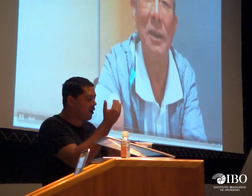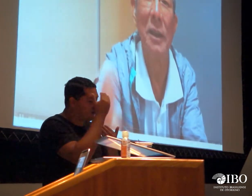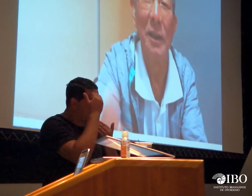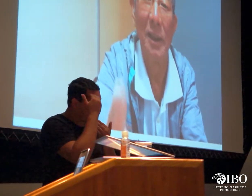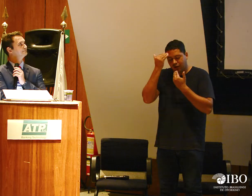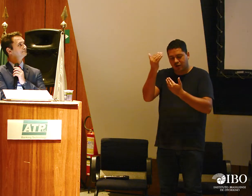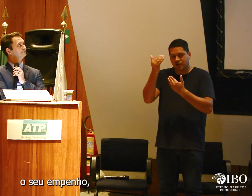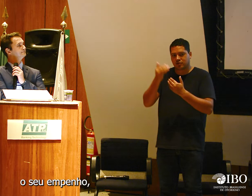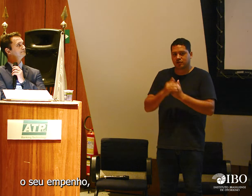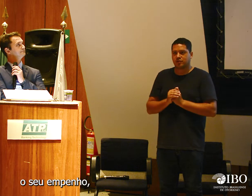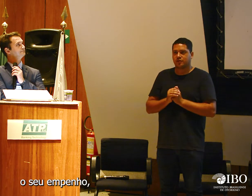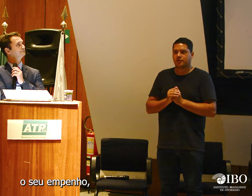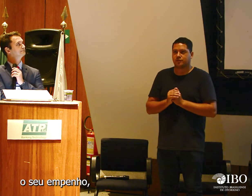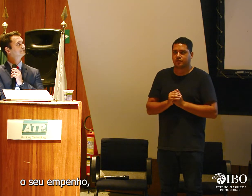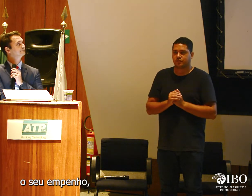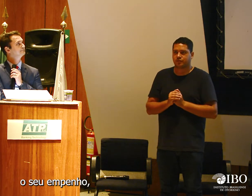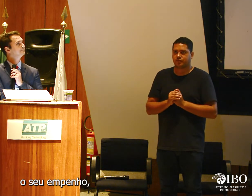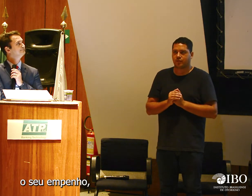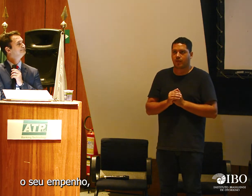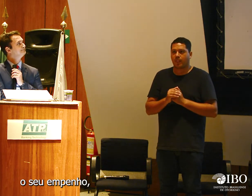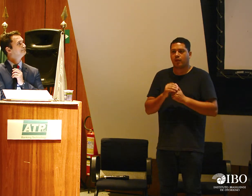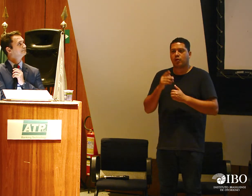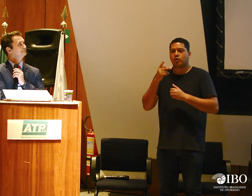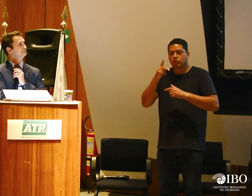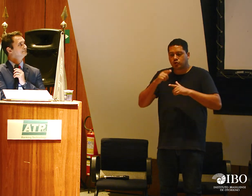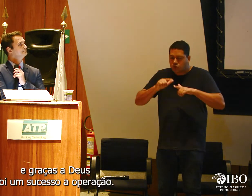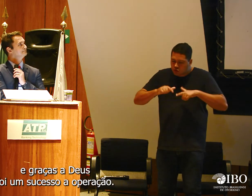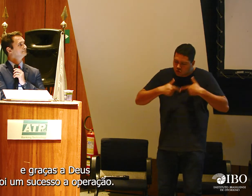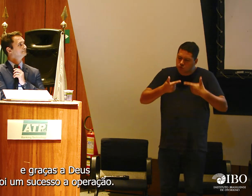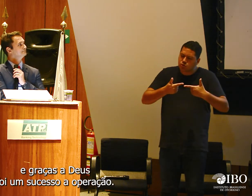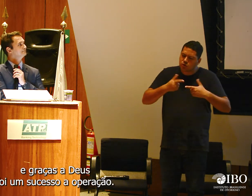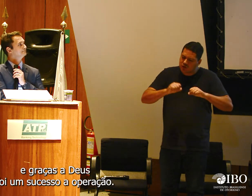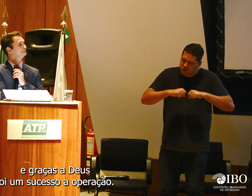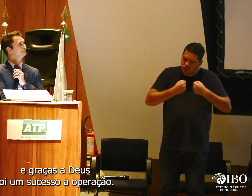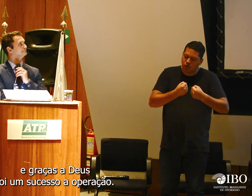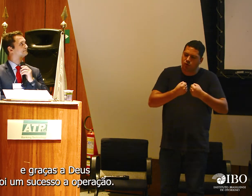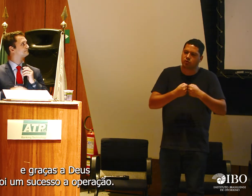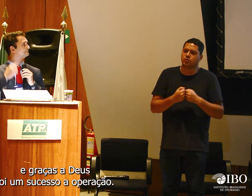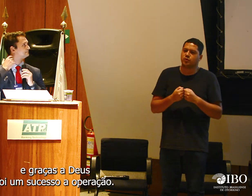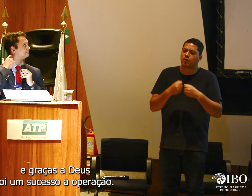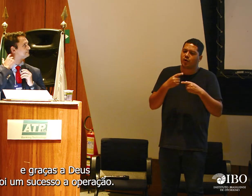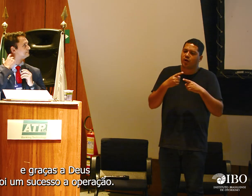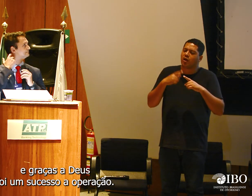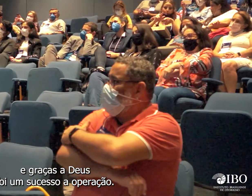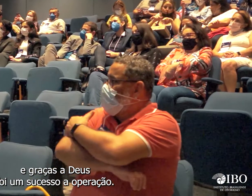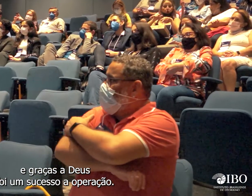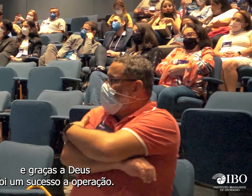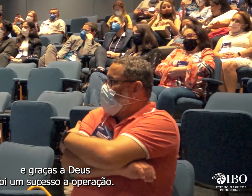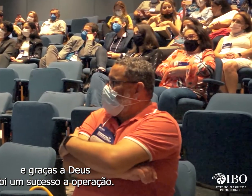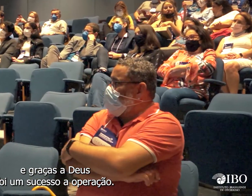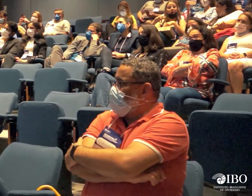aí, digamos assim, o seu empenho e, graças a Deus, foi um sucesso